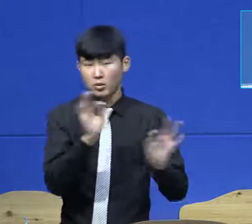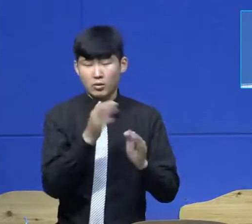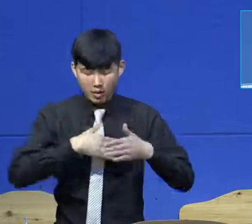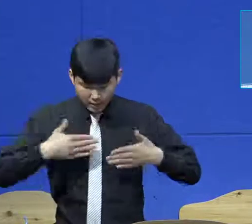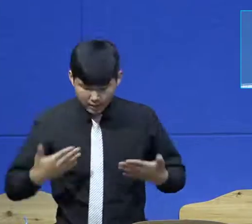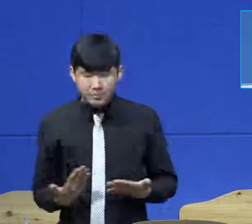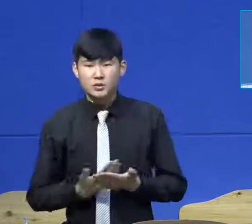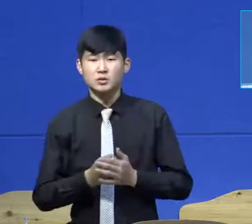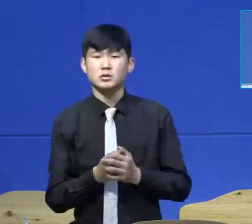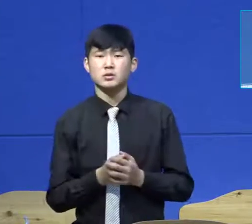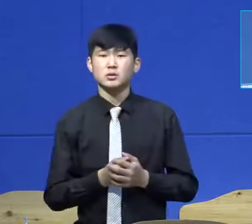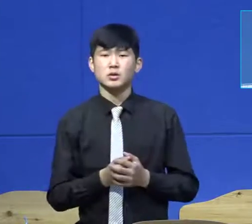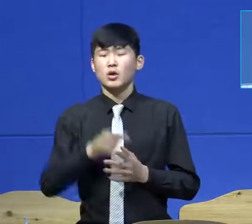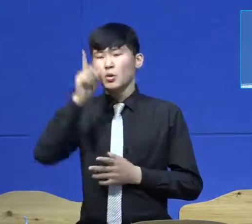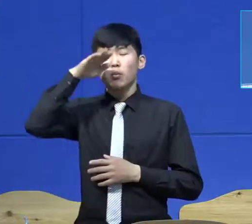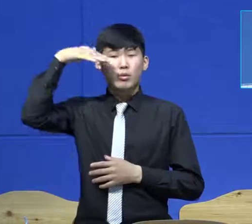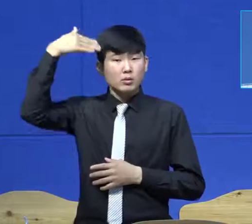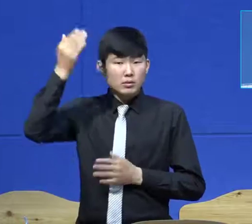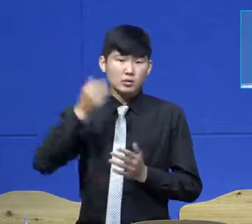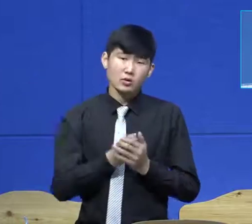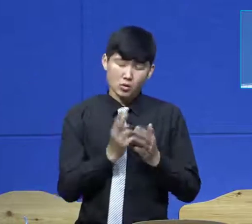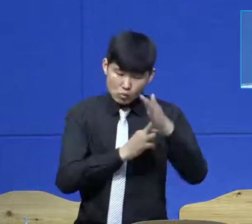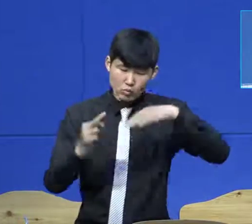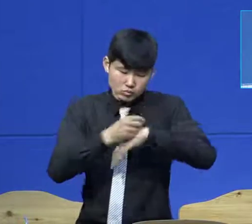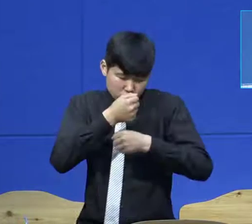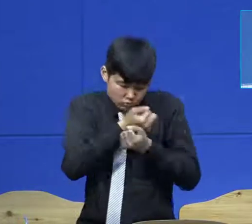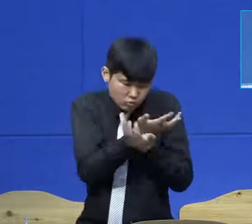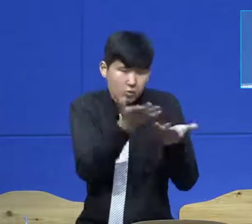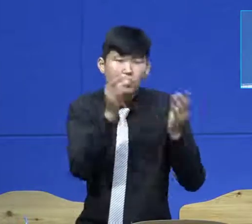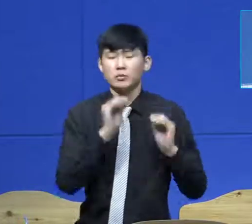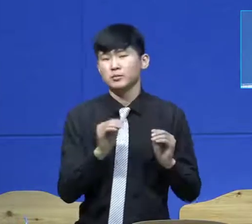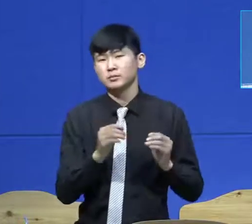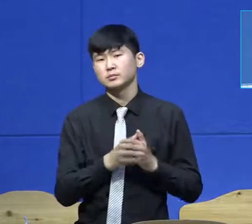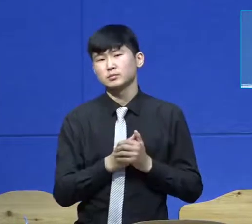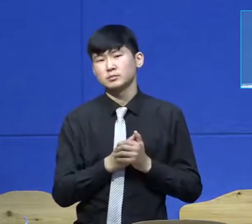амьдэрч бурхны үнсийг тунхаглах болно.